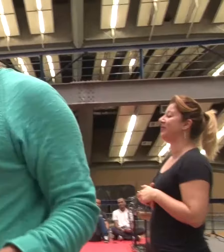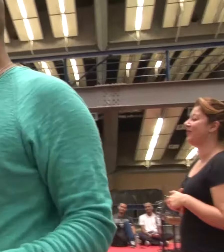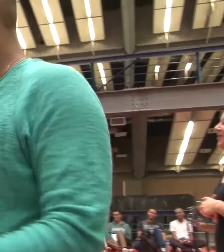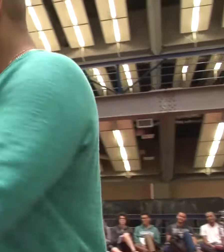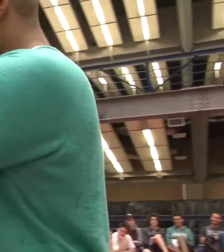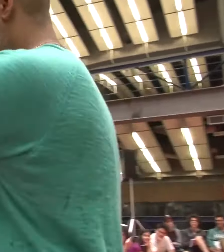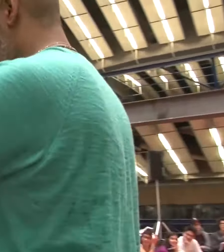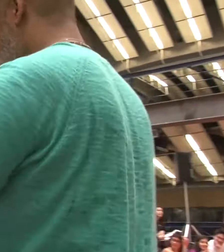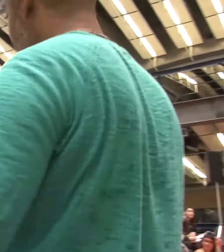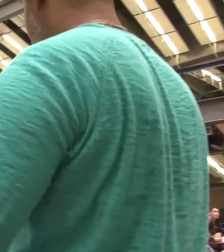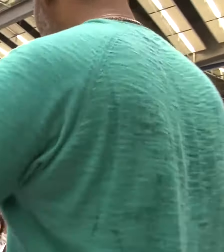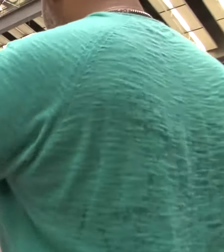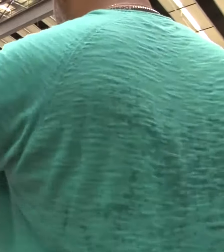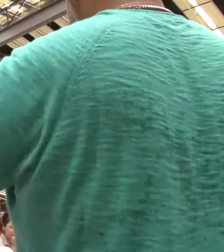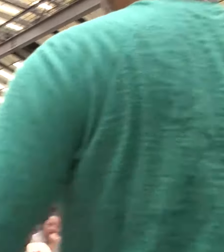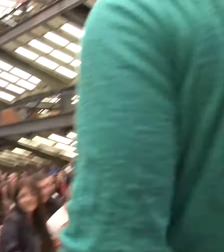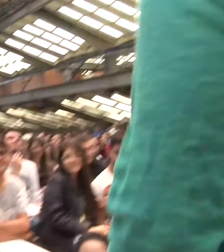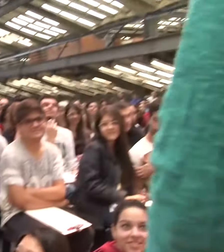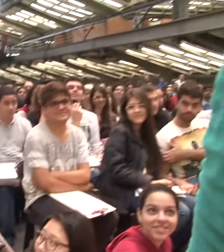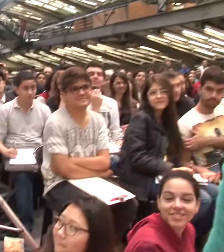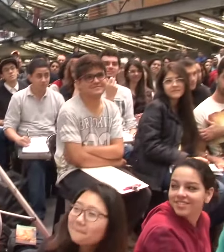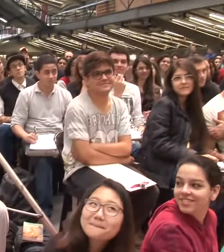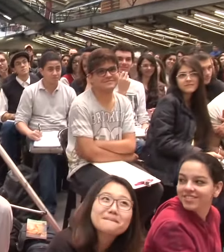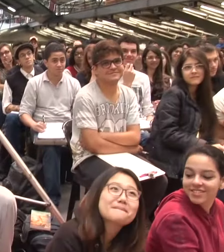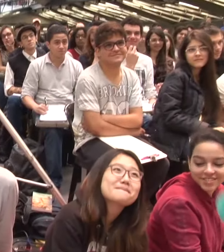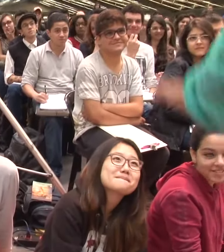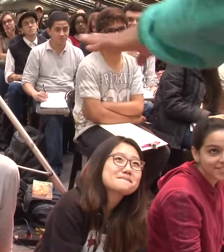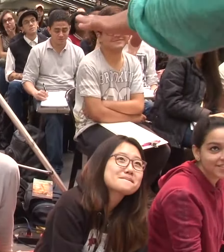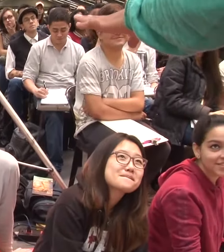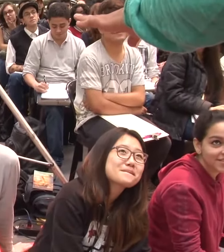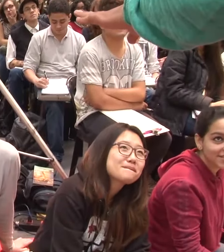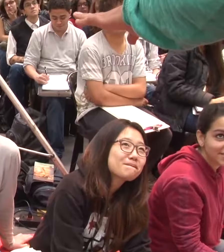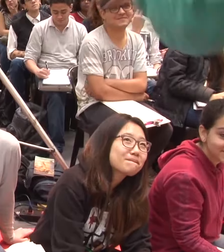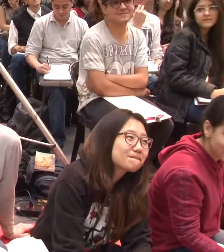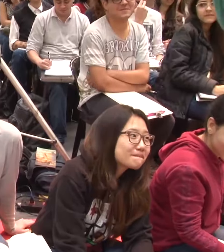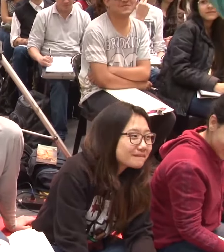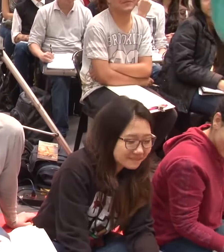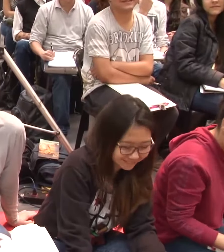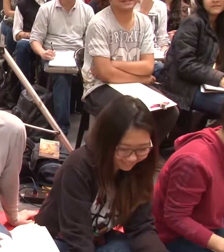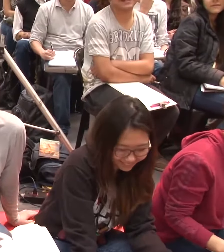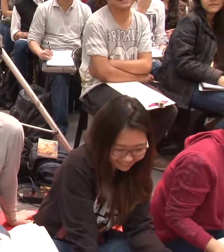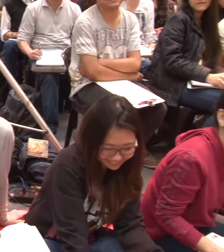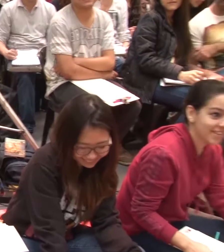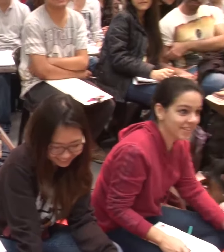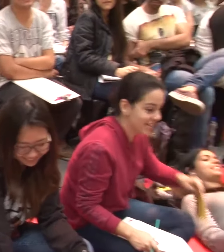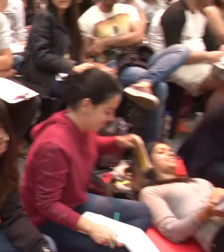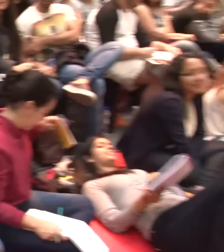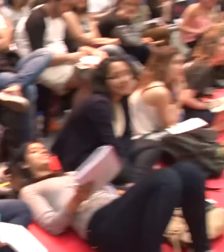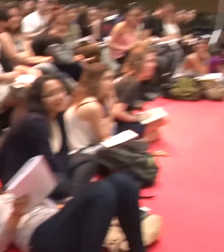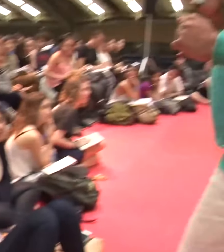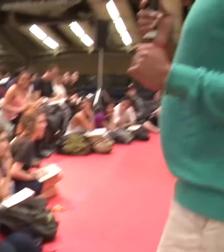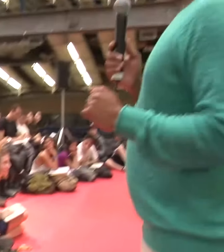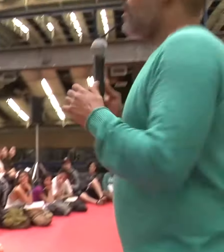com o pessoal aqui. Esse menino aqui, ó, tá com a cara de quem acordou com a cama. Eu também tô com a cama encostada aqui, filho. Fica tranquilo. Pois